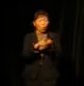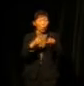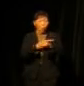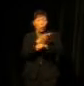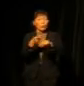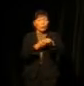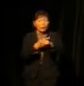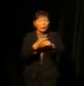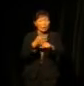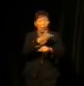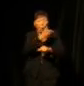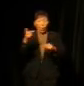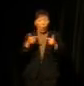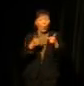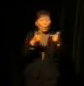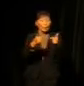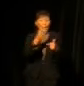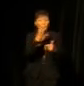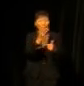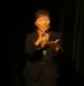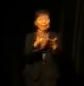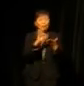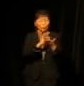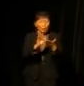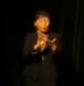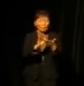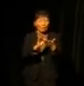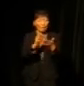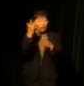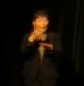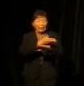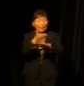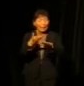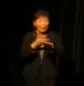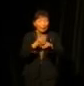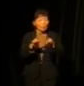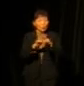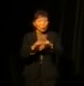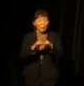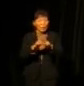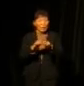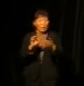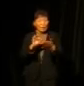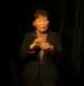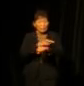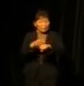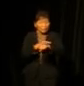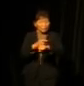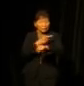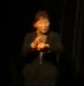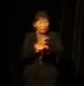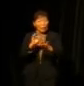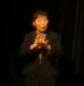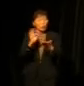で、1時間ずれて9時まで鹿島小学校。あと帰りも1時間ずれて帰るという